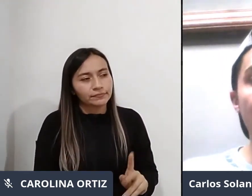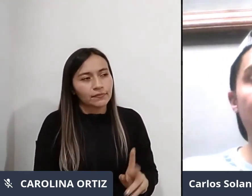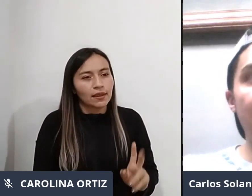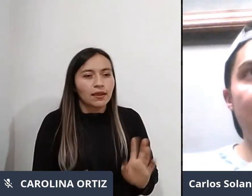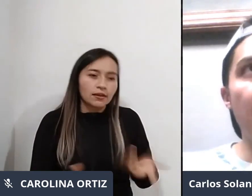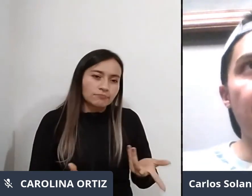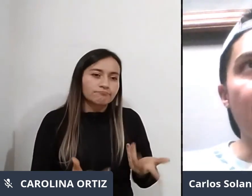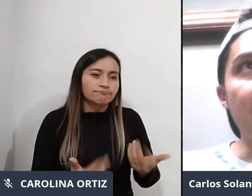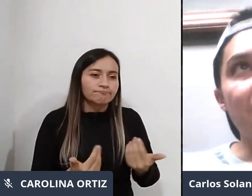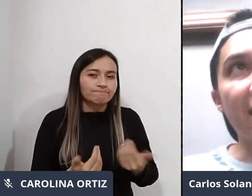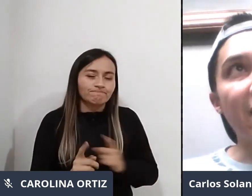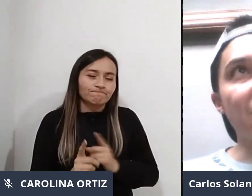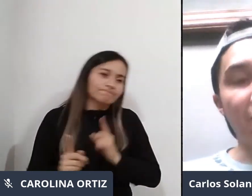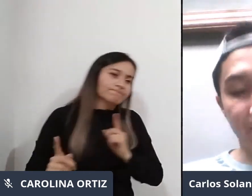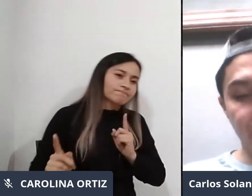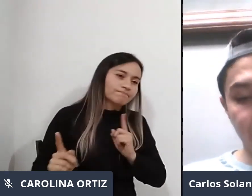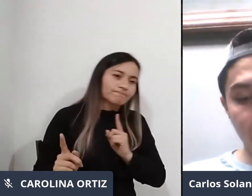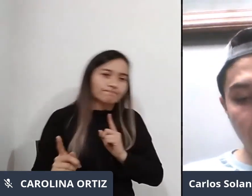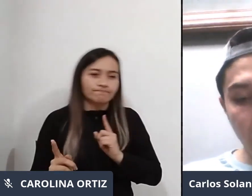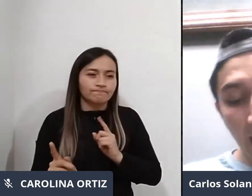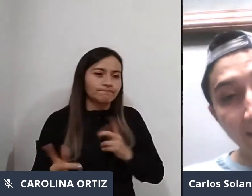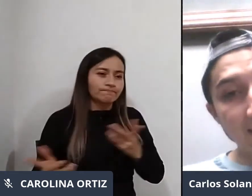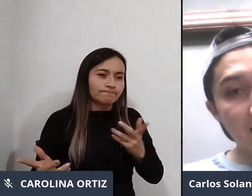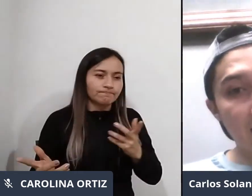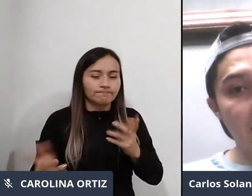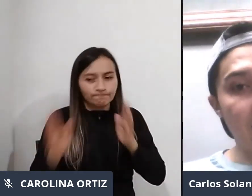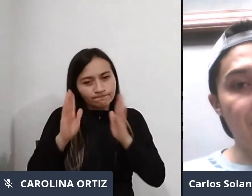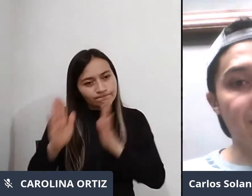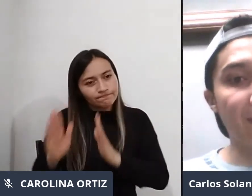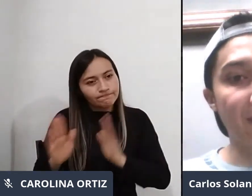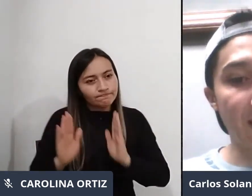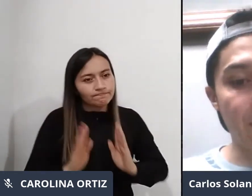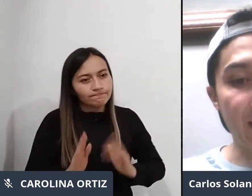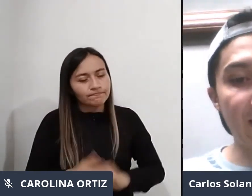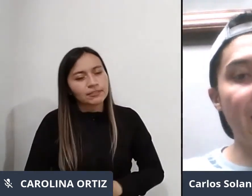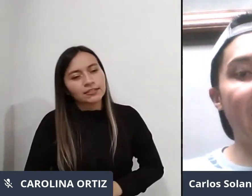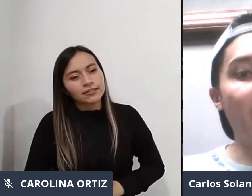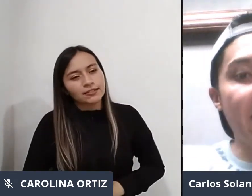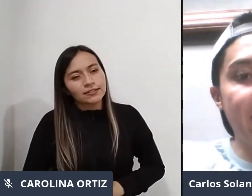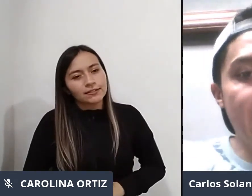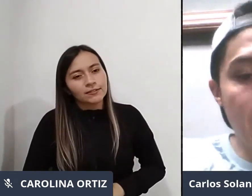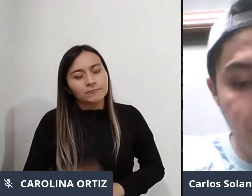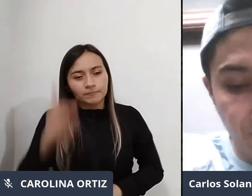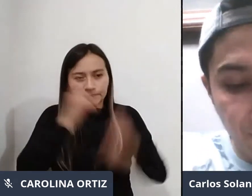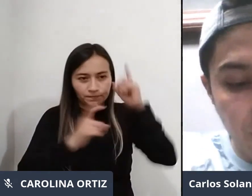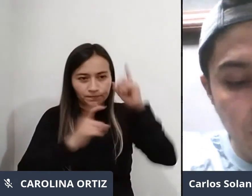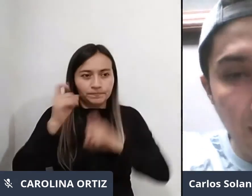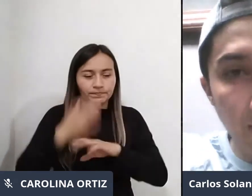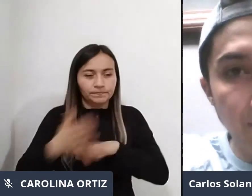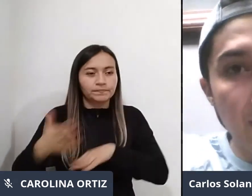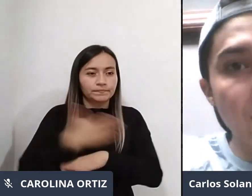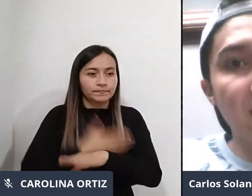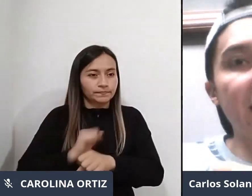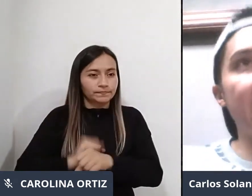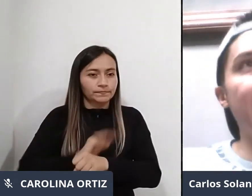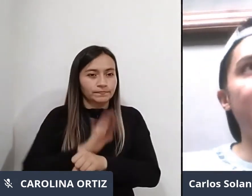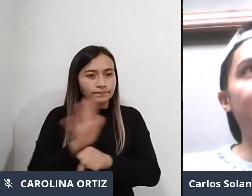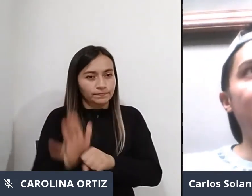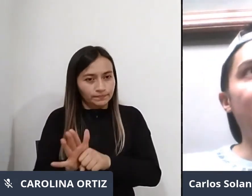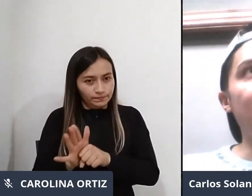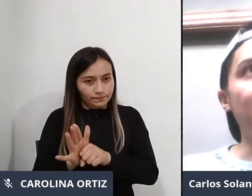alejó. Haciendo una reflexión antes de la pandemia, de la cuarentena, vemos